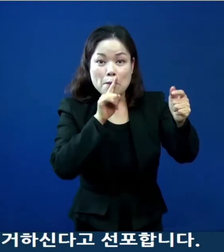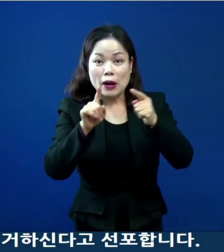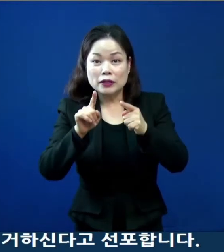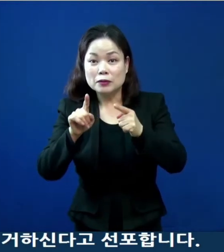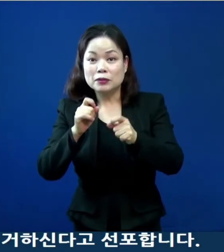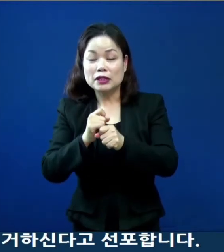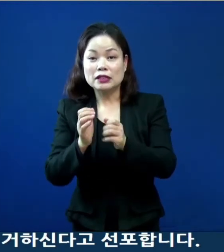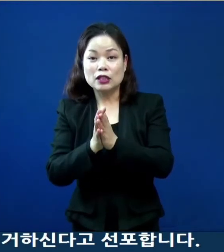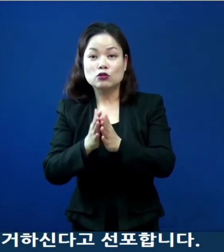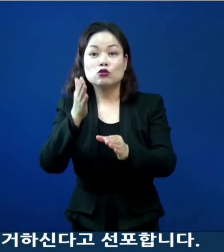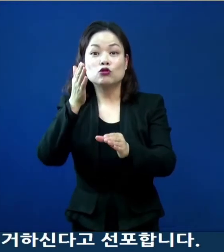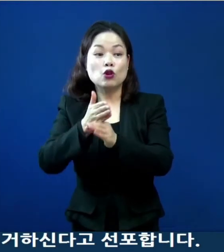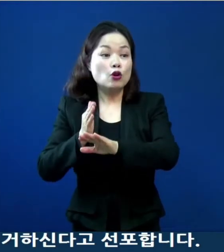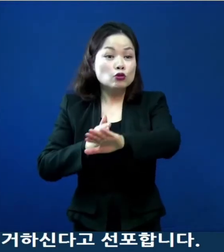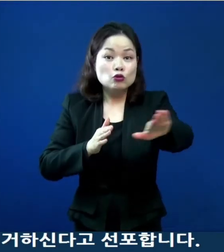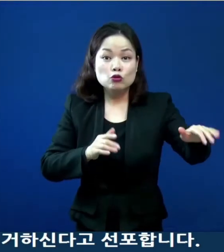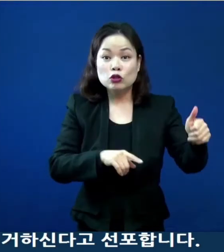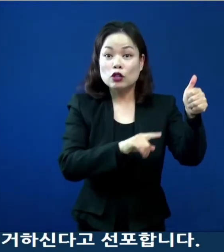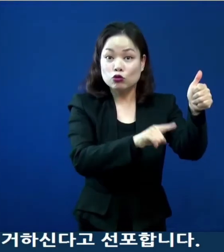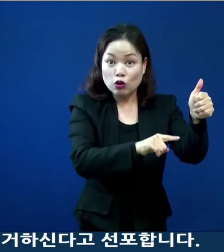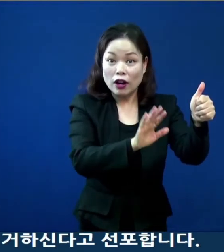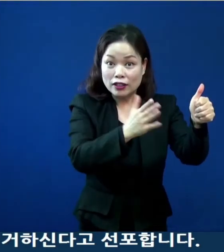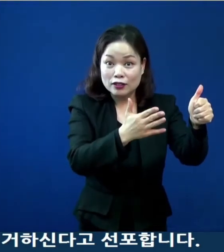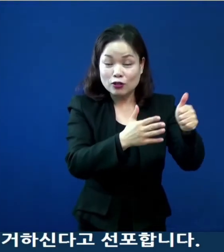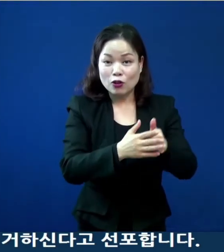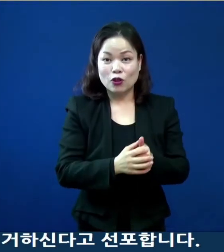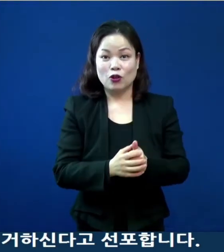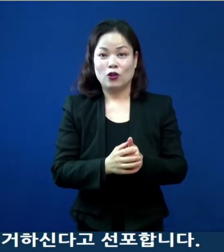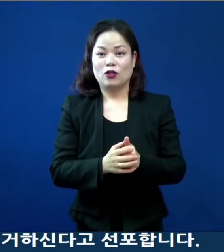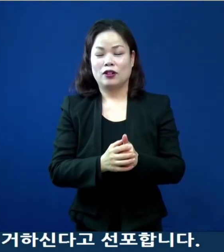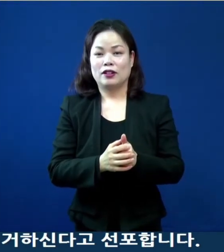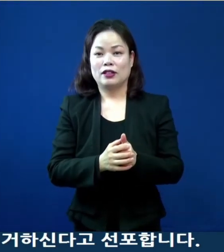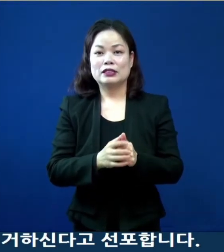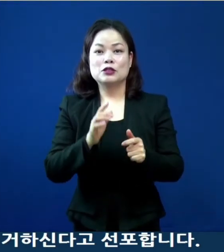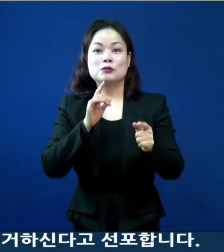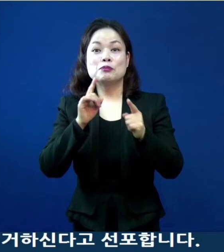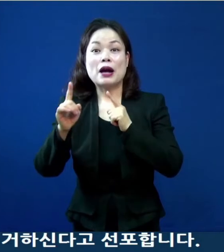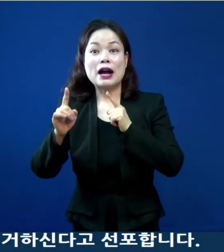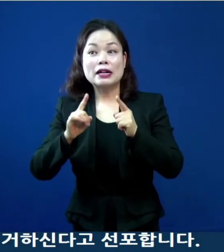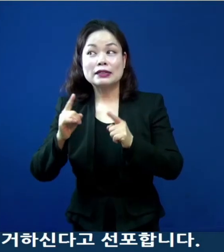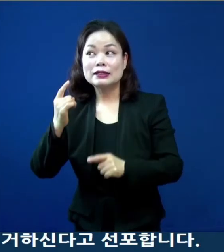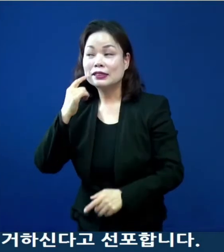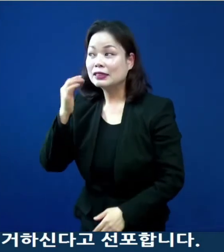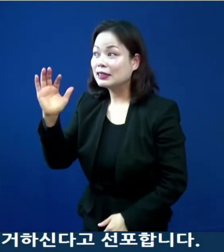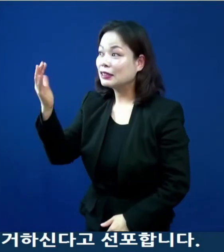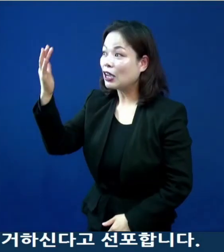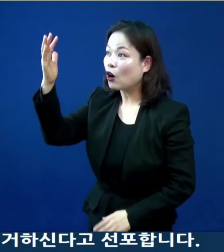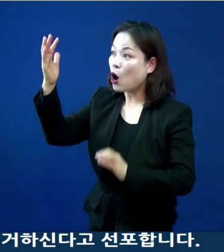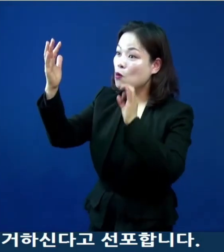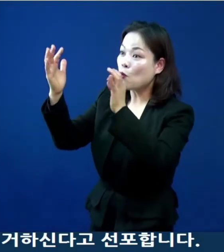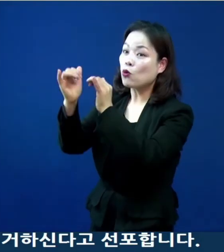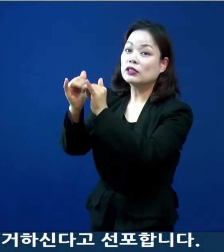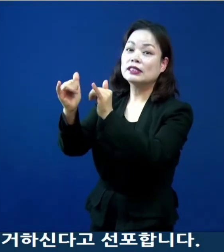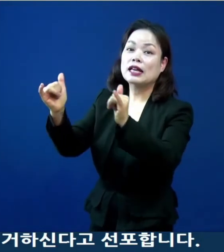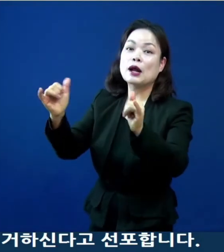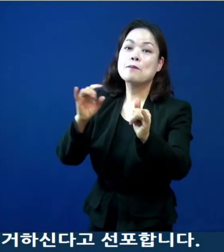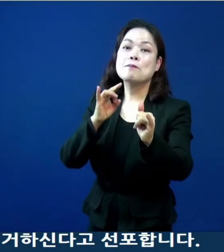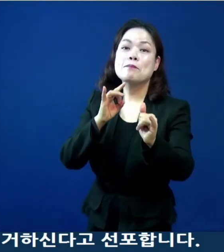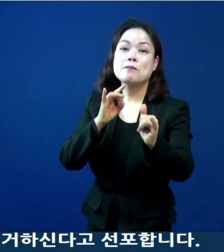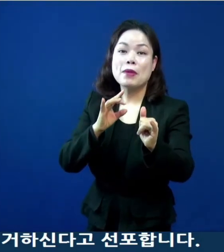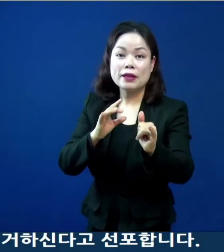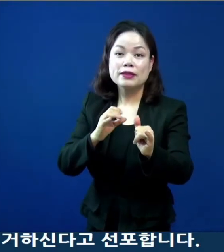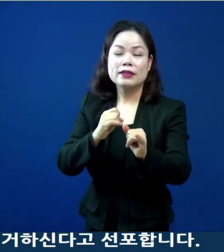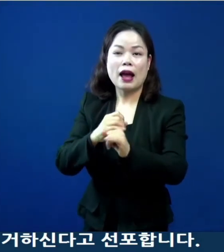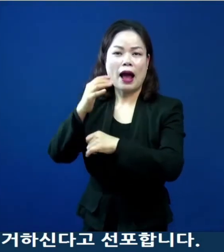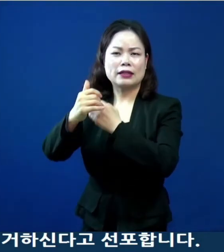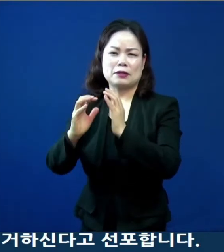주어로 시작됐는데 중간에 우리가 주어로 바뀝니다. 그 말씀을, 그 영광을 본 사람들만이